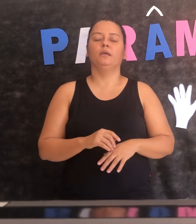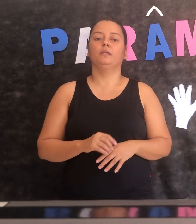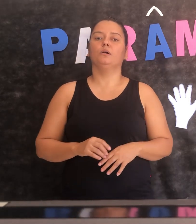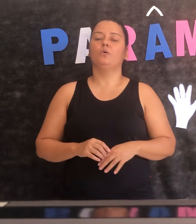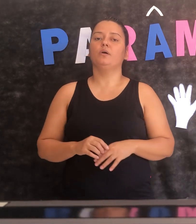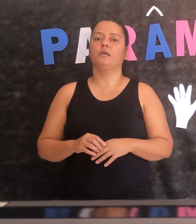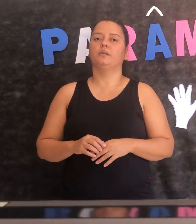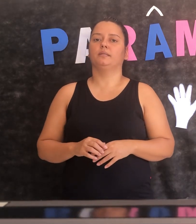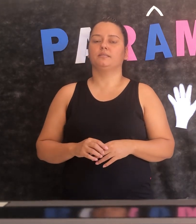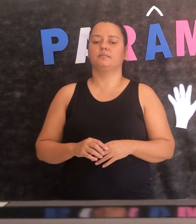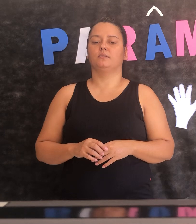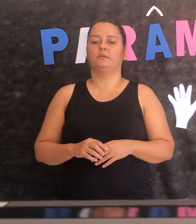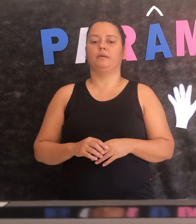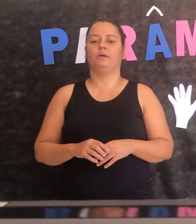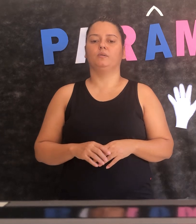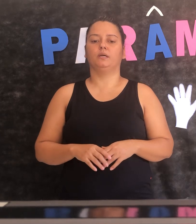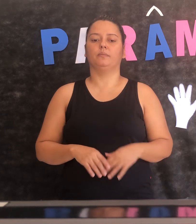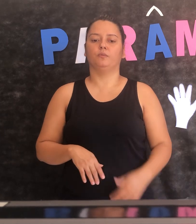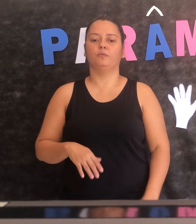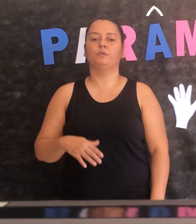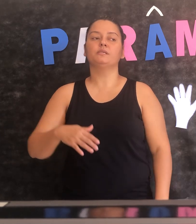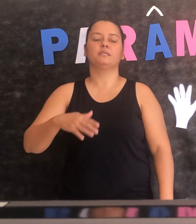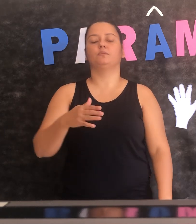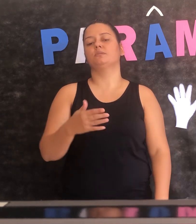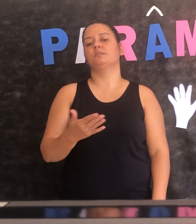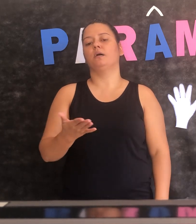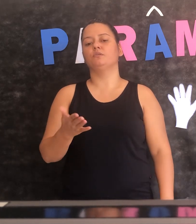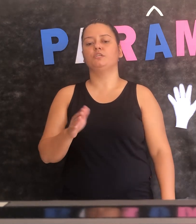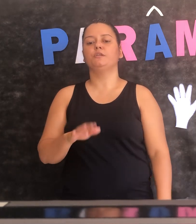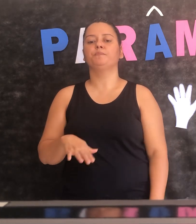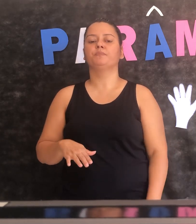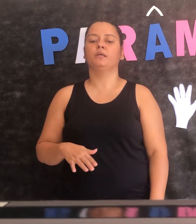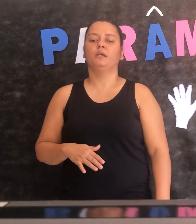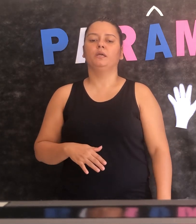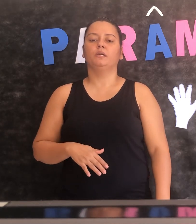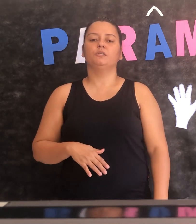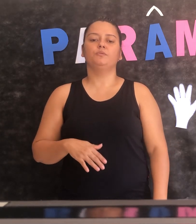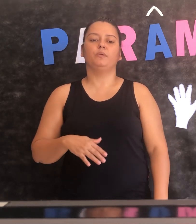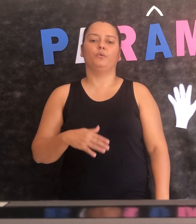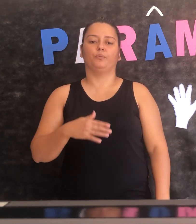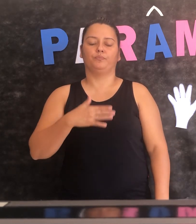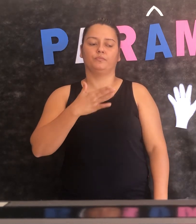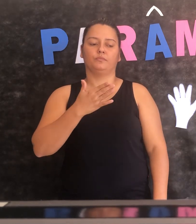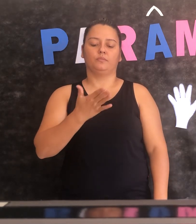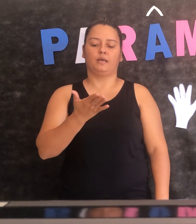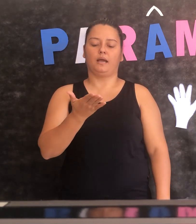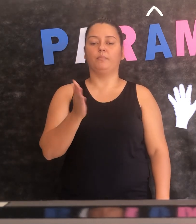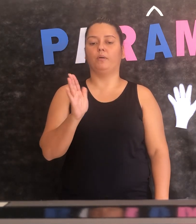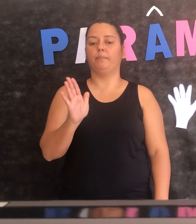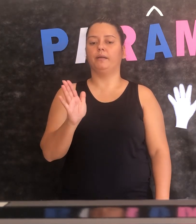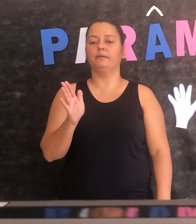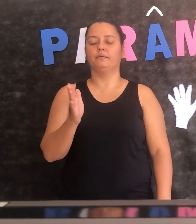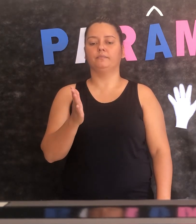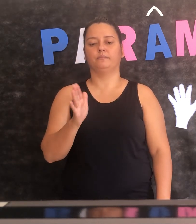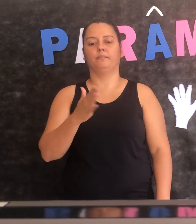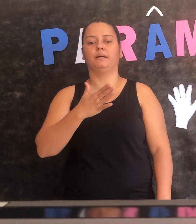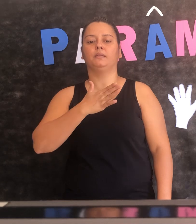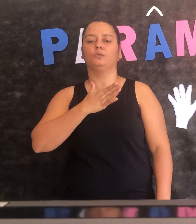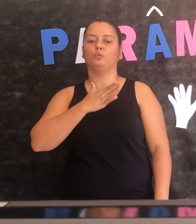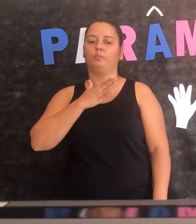Então, qual que é a orientação da minha palma da mão? Por exemplo, o sinal de meu. A mão aberta, batendo no peito